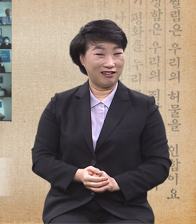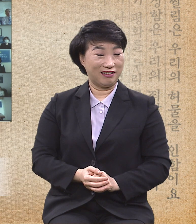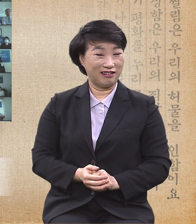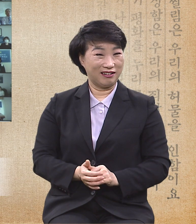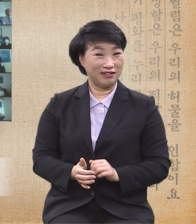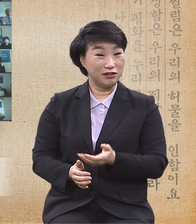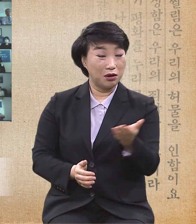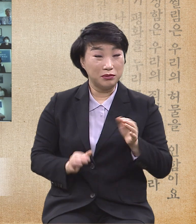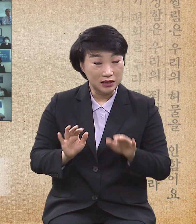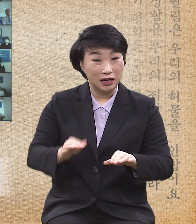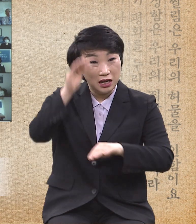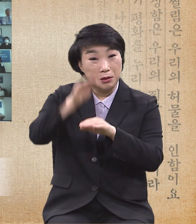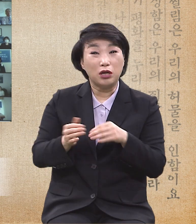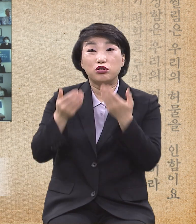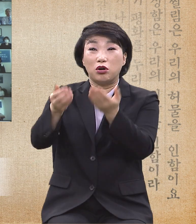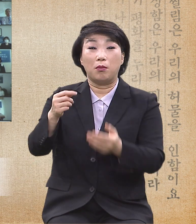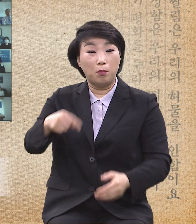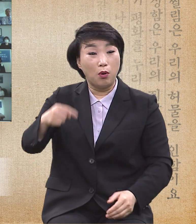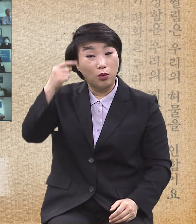예배 뭘 드렸니?